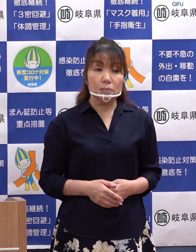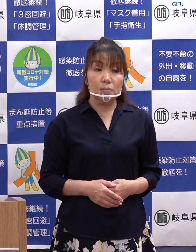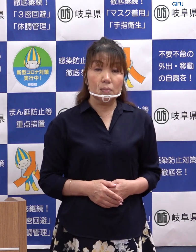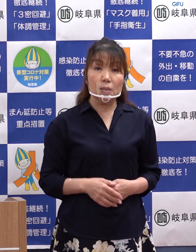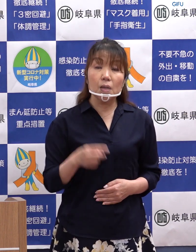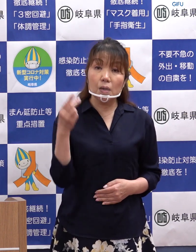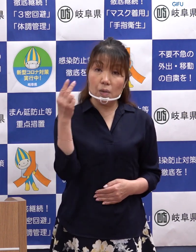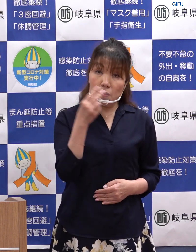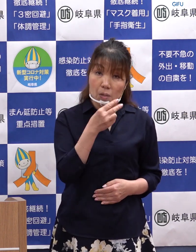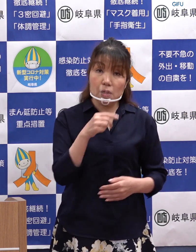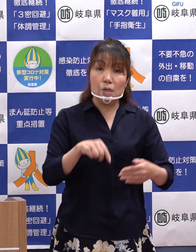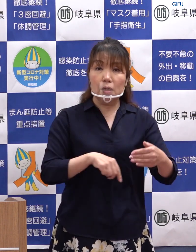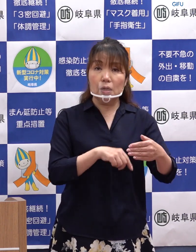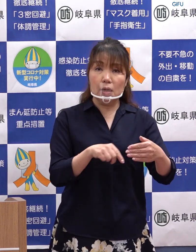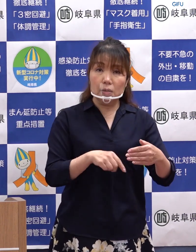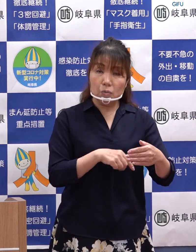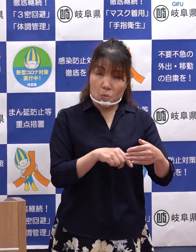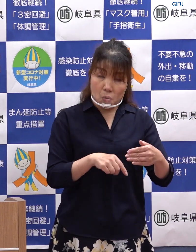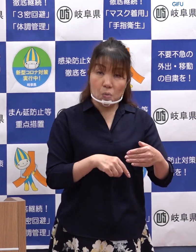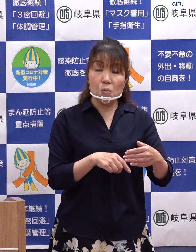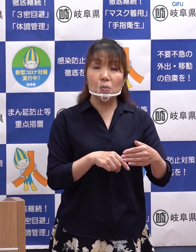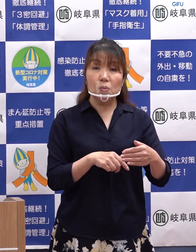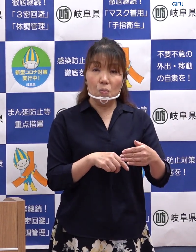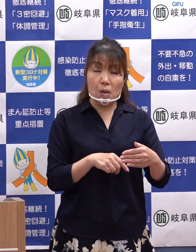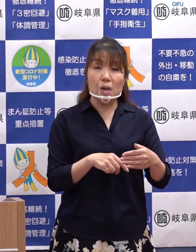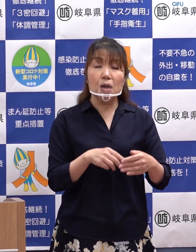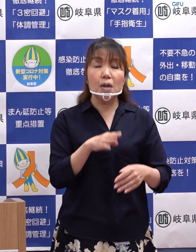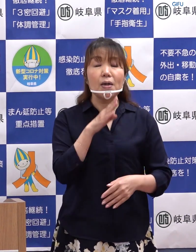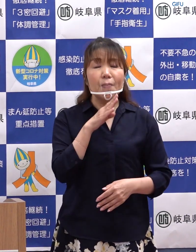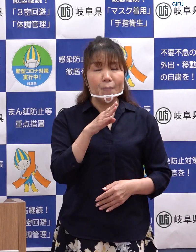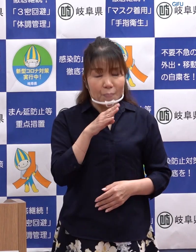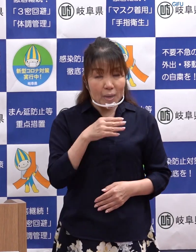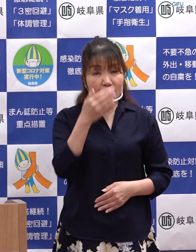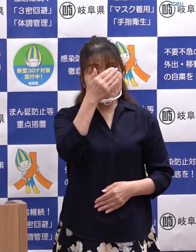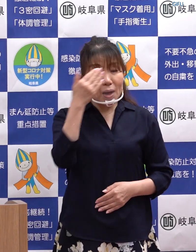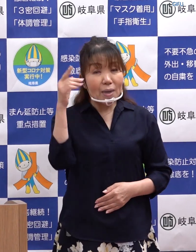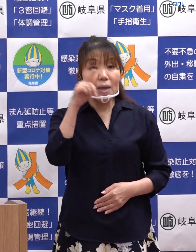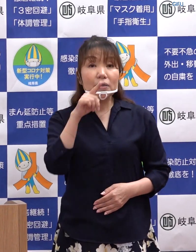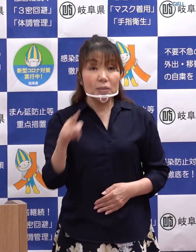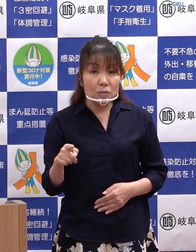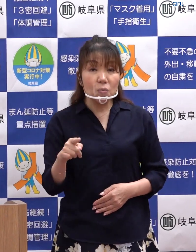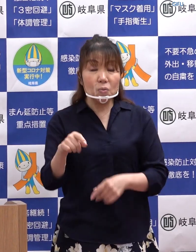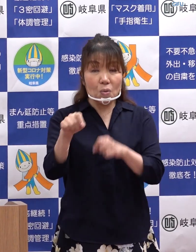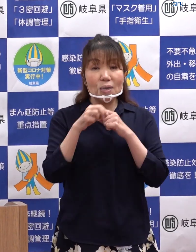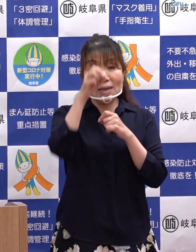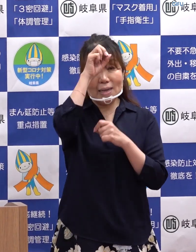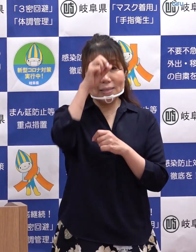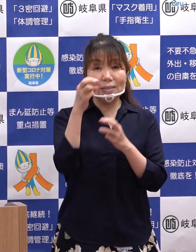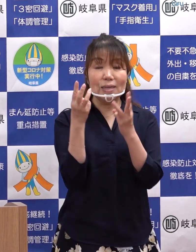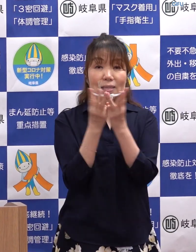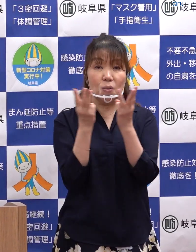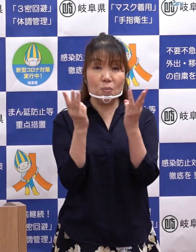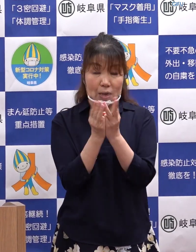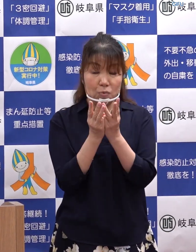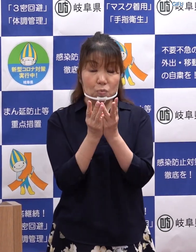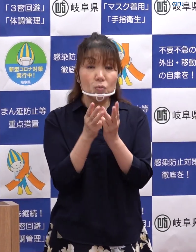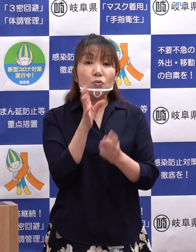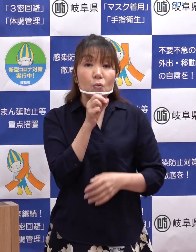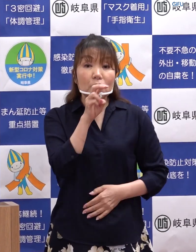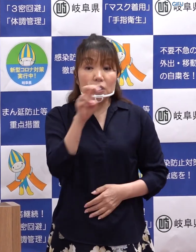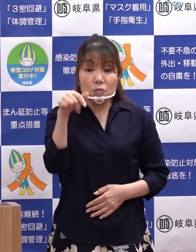また内容的には、相変わらず若年層の感染が多くて、20代以下でいう